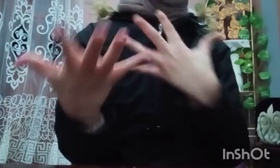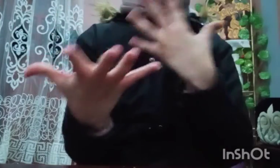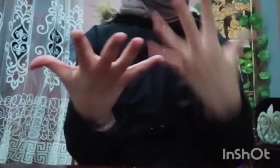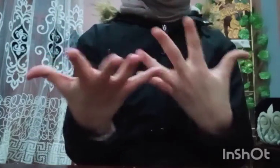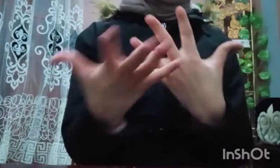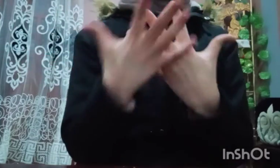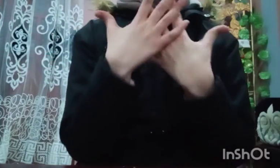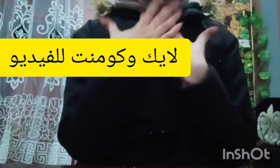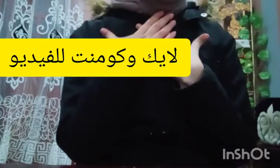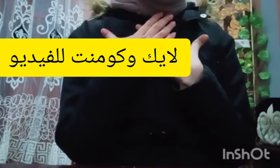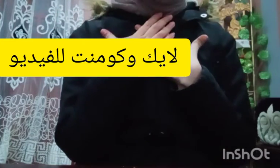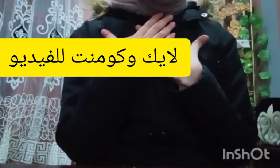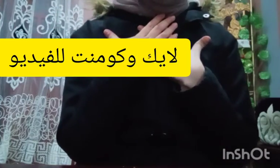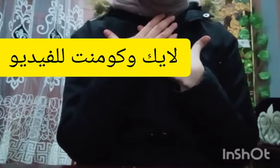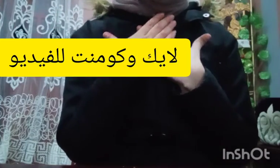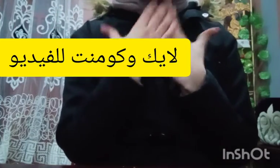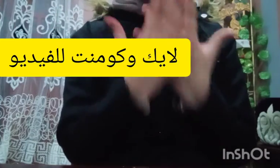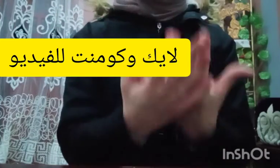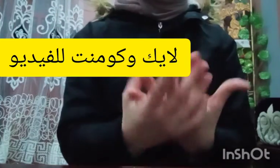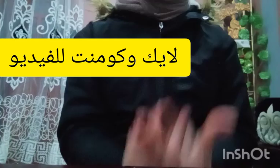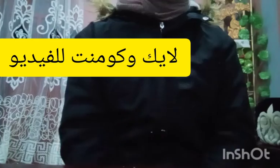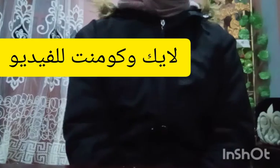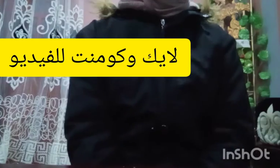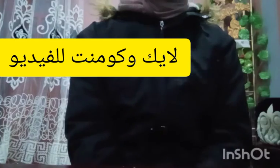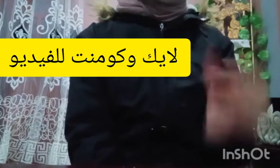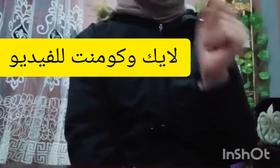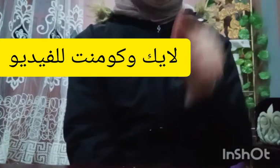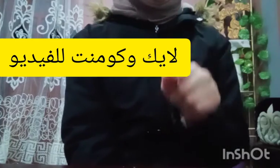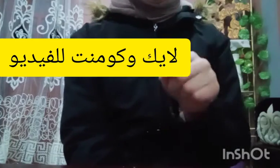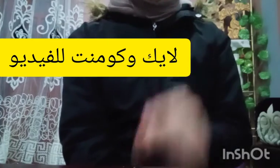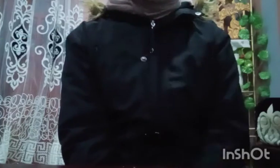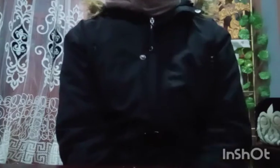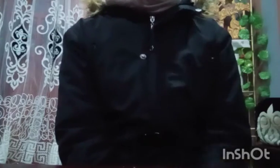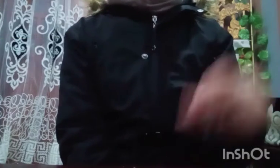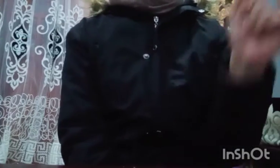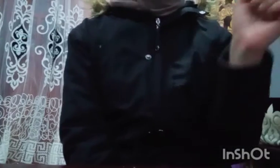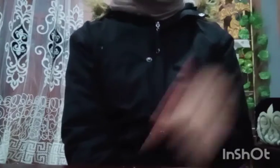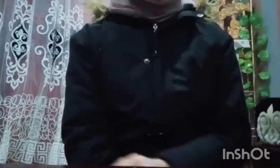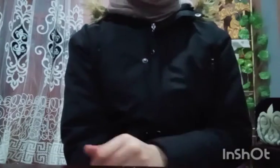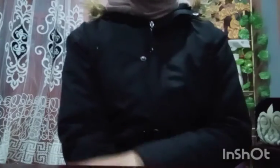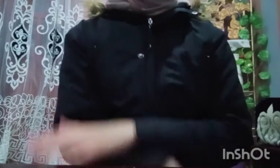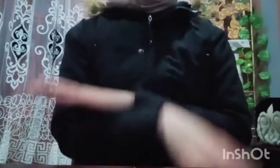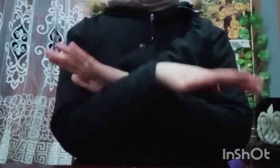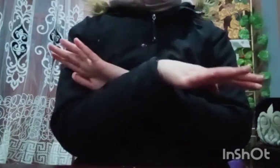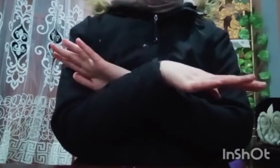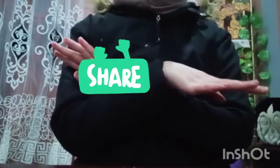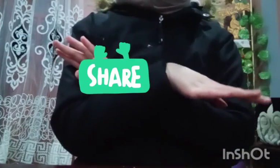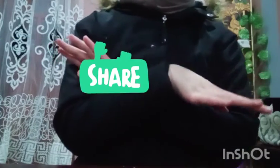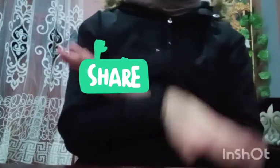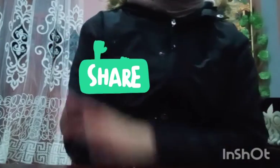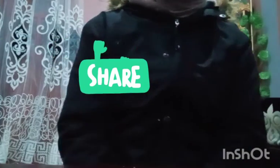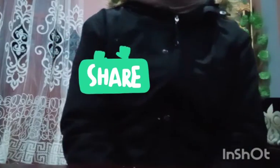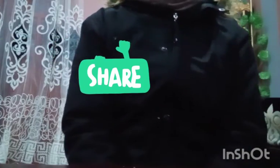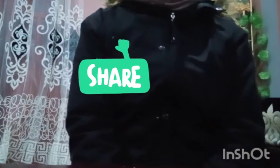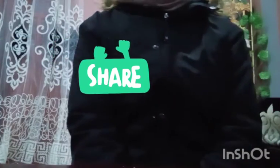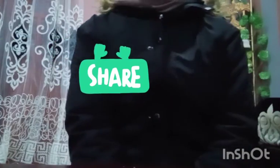هكا وتعجبني بزاف كي نشوف انا لي جام ولا فيديو هادي. تكومونتيو لي فيها تبارطاجيوها كامل من اصدقائكم